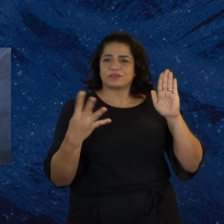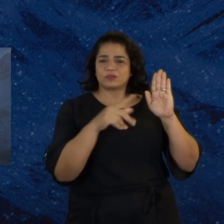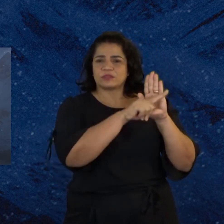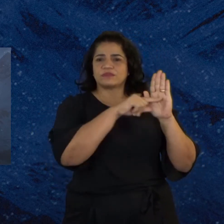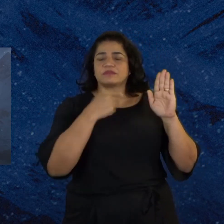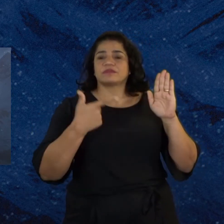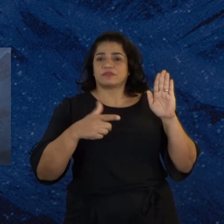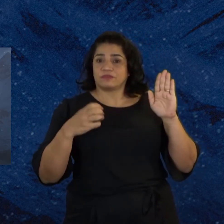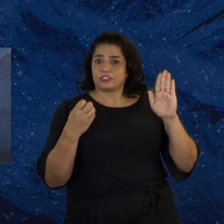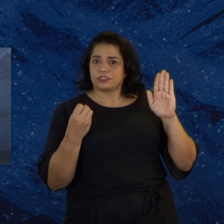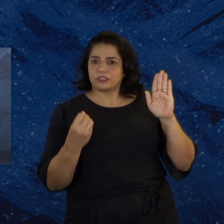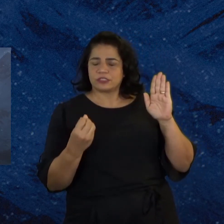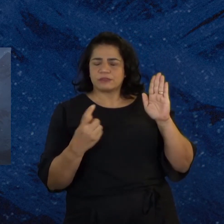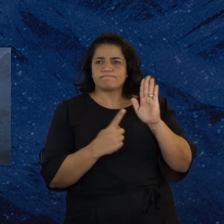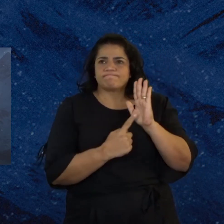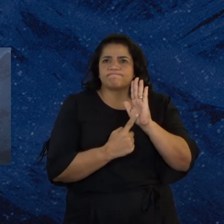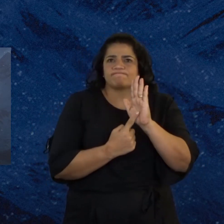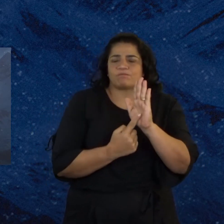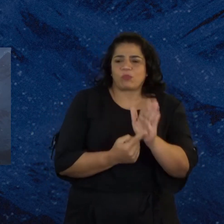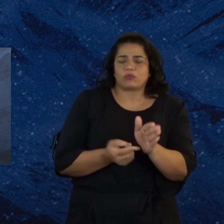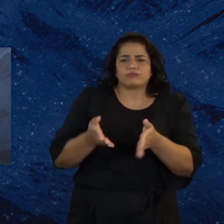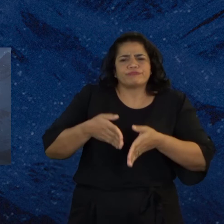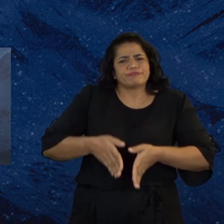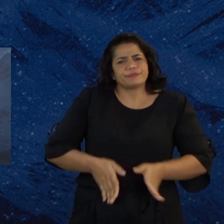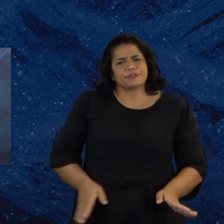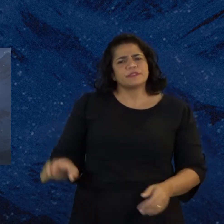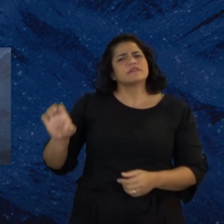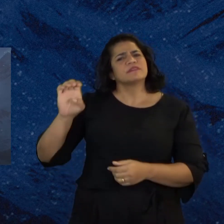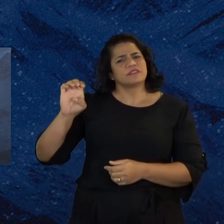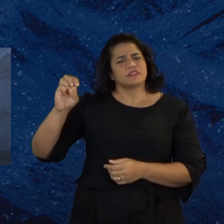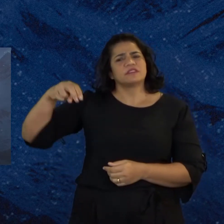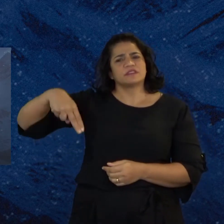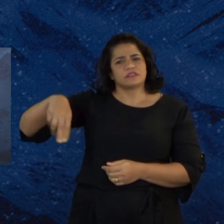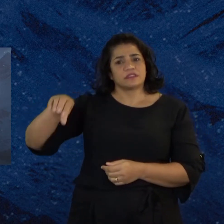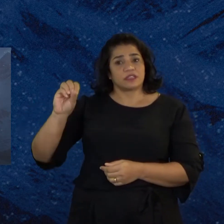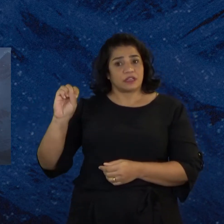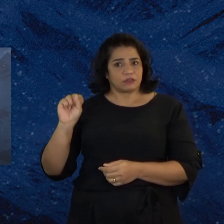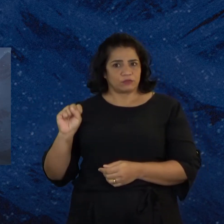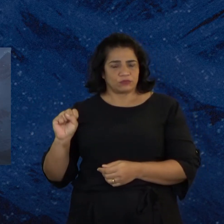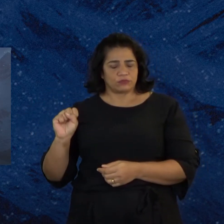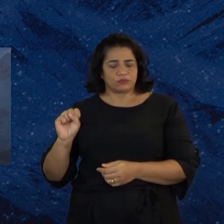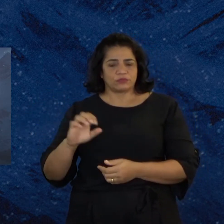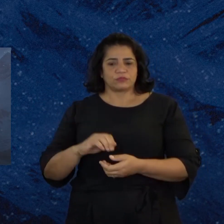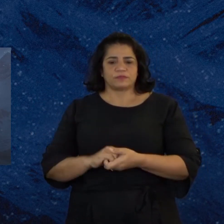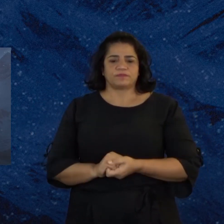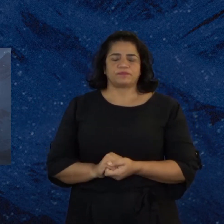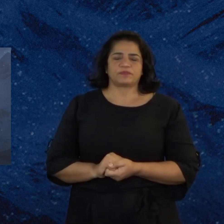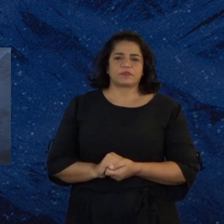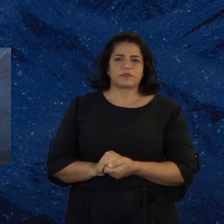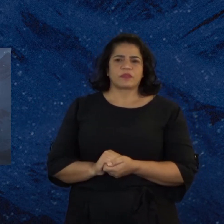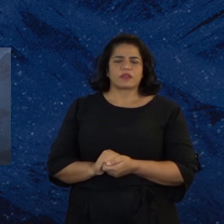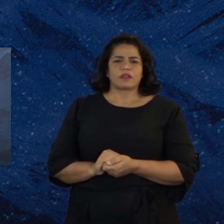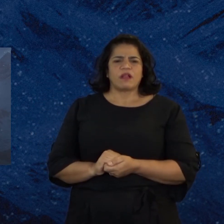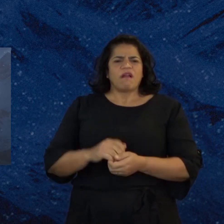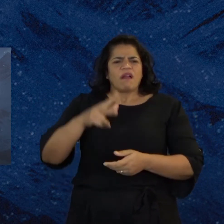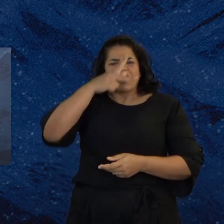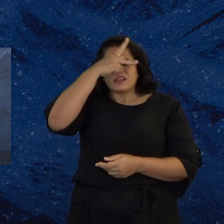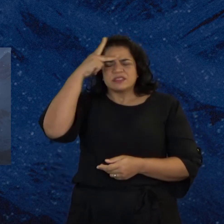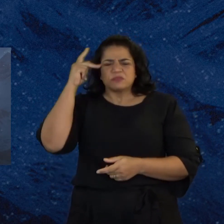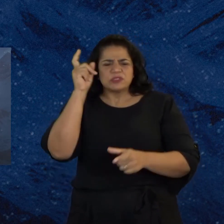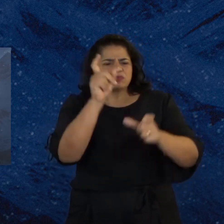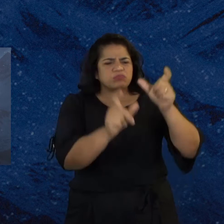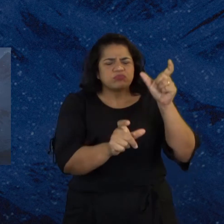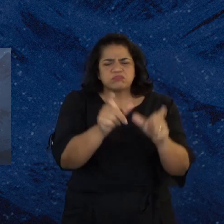que a partir daquele momento, o nascimento de Enos, os homens